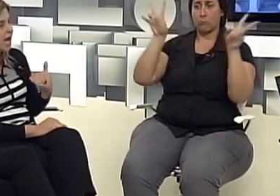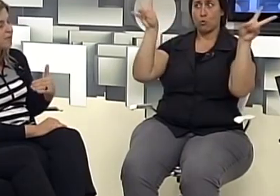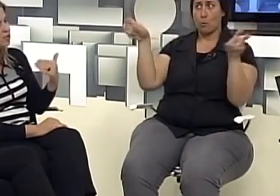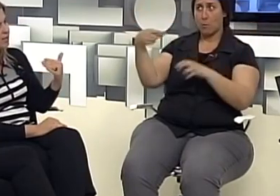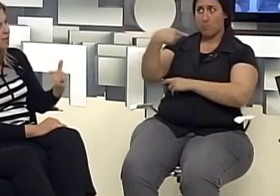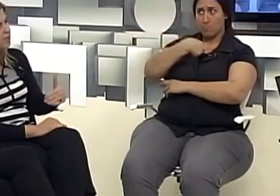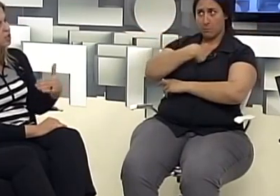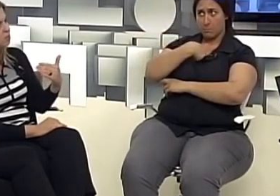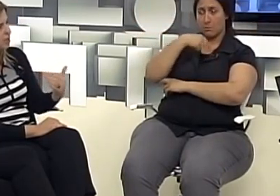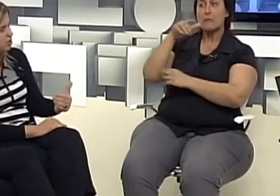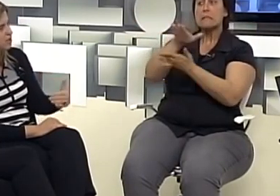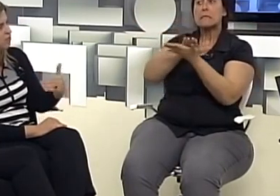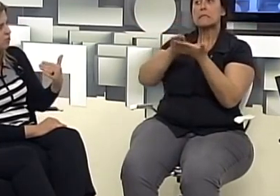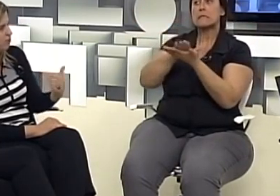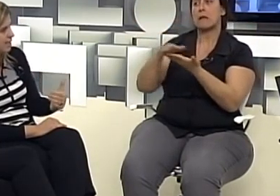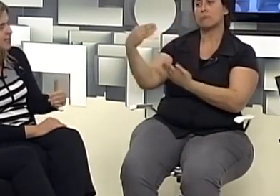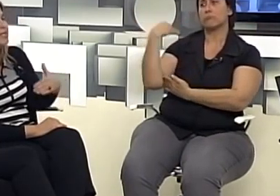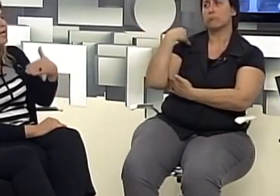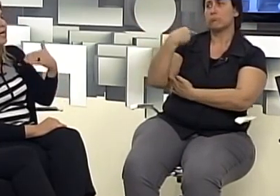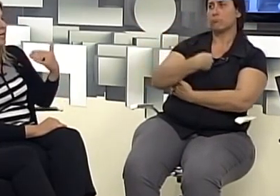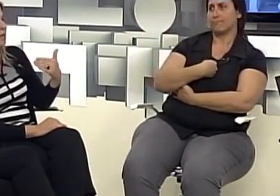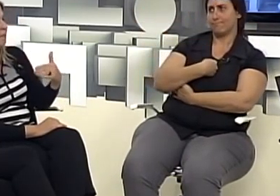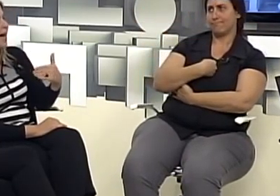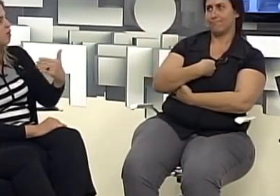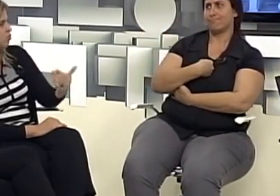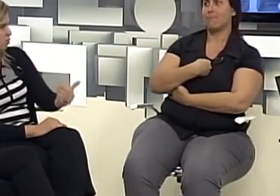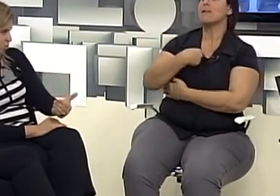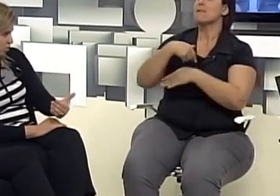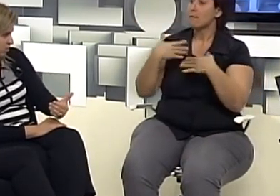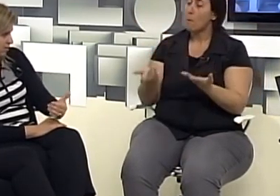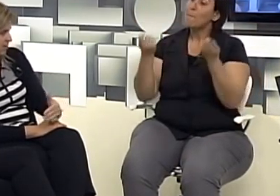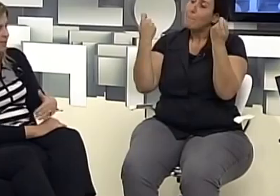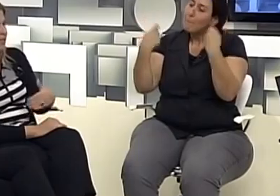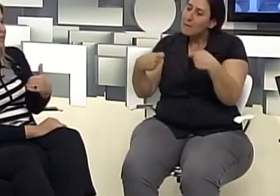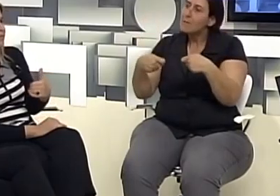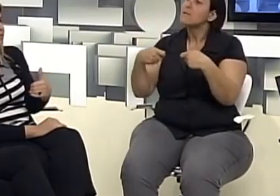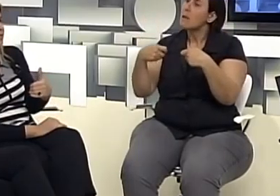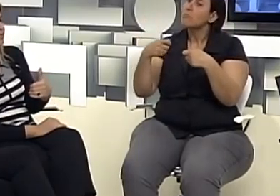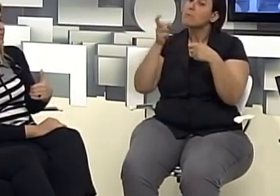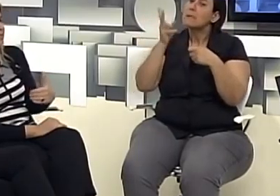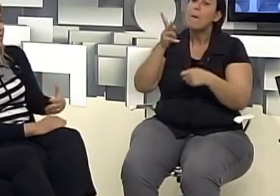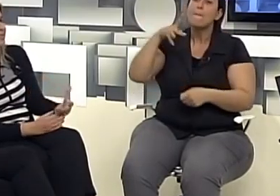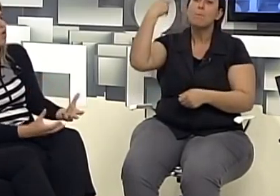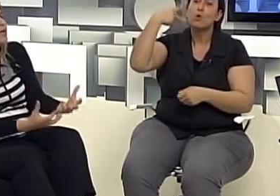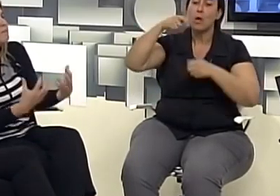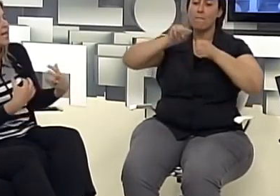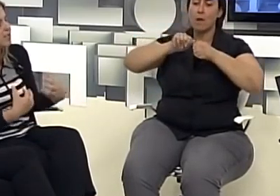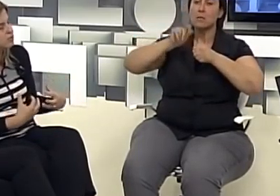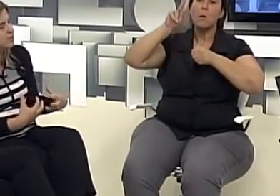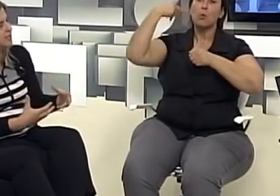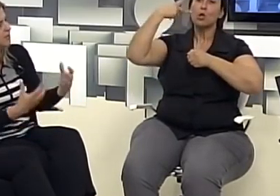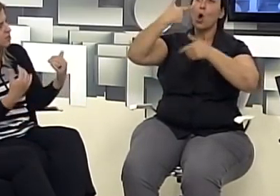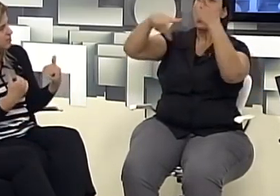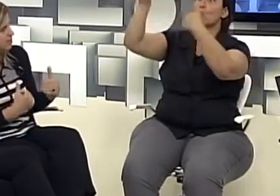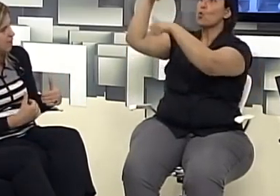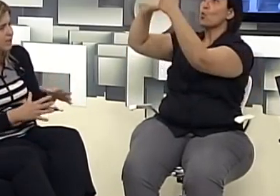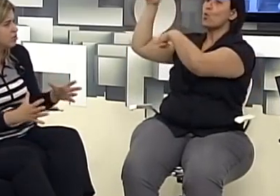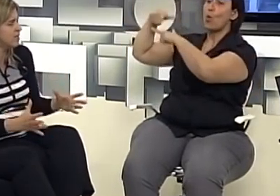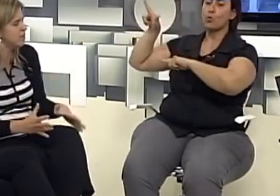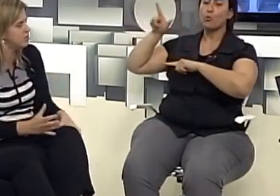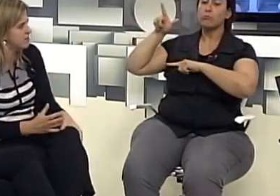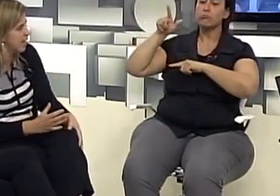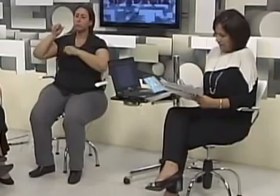gente sabe que historicamente as políticas foram feitas para os outros, e esse acolhimento da demanda